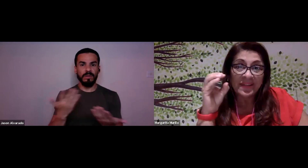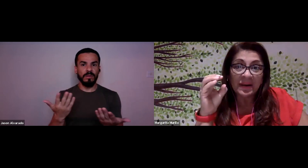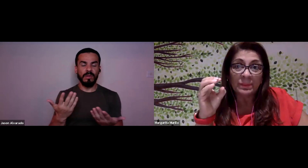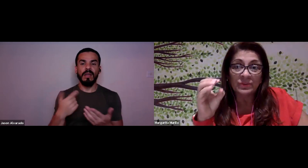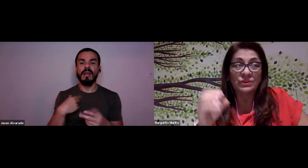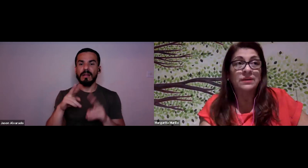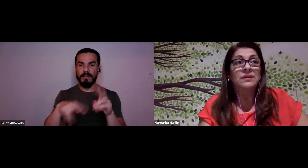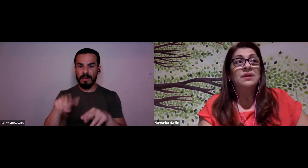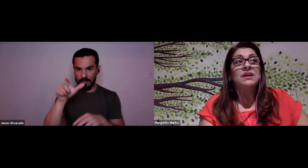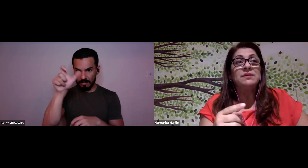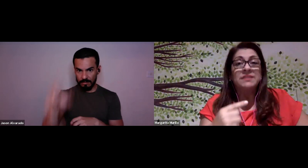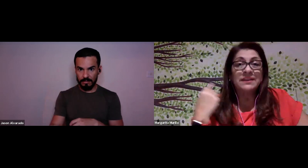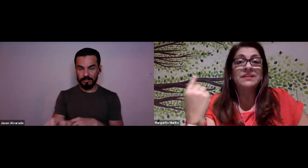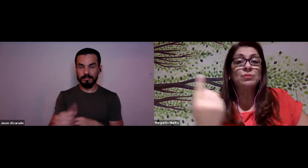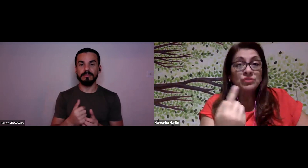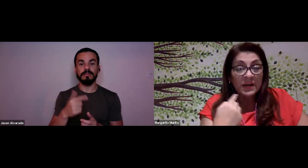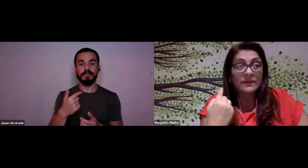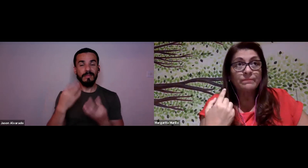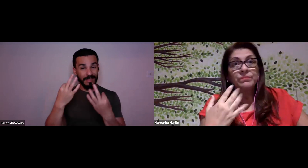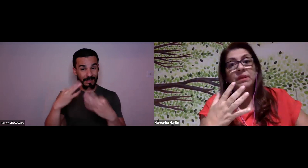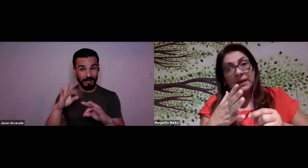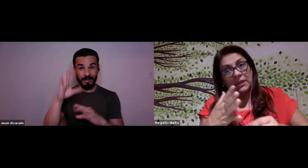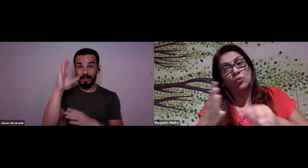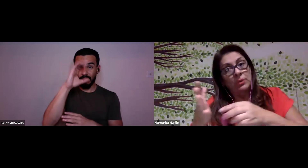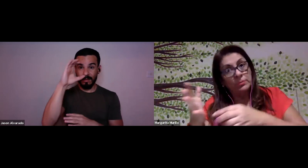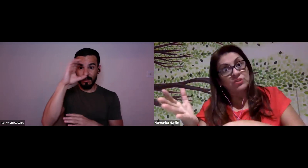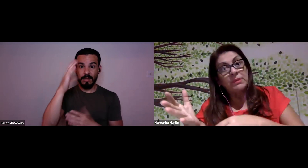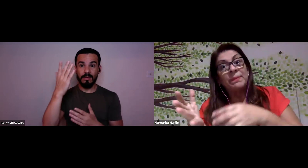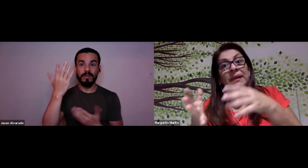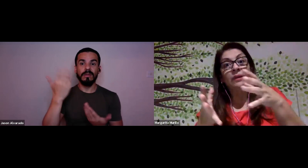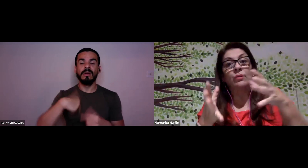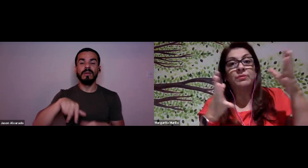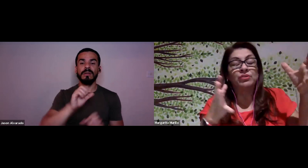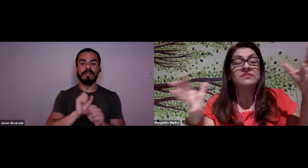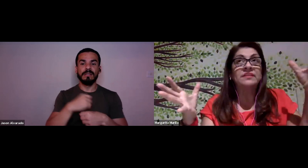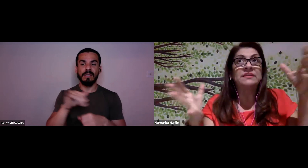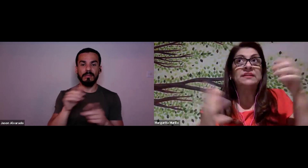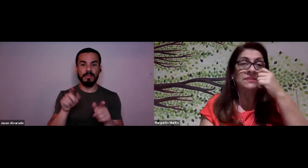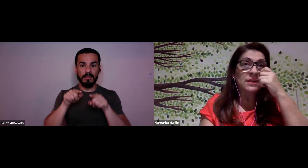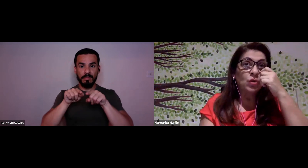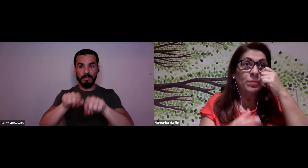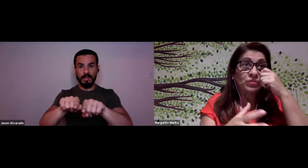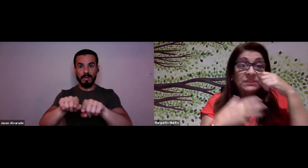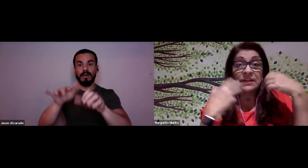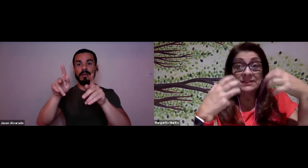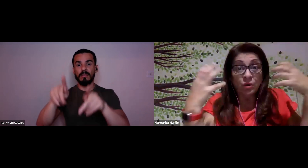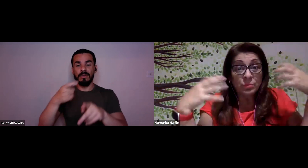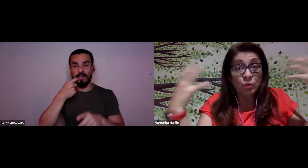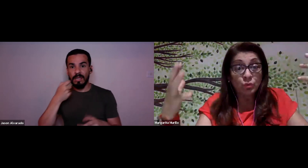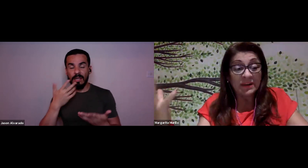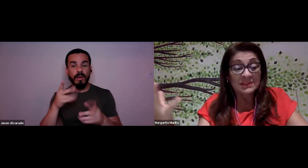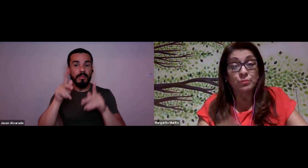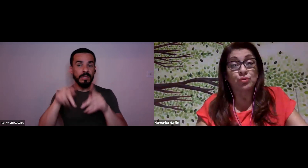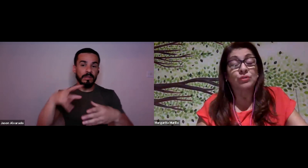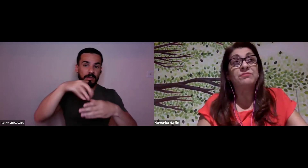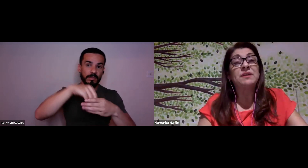hay que validar a la persona y tratar de buscar lo que hemos hecho también paralelo a personas adictas o personas que han estado